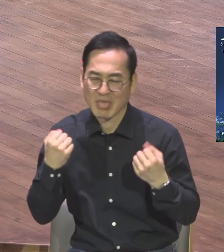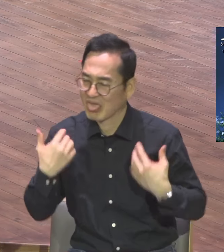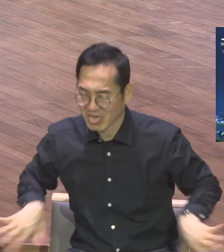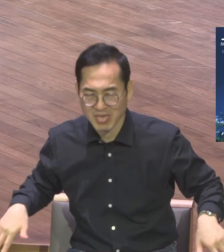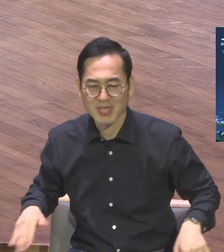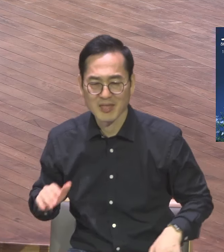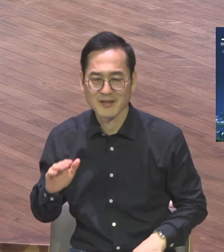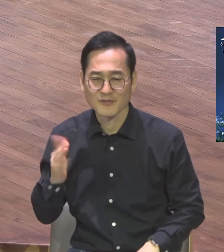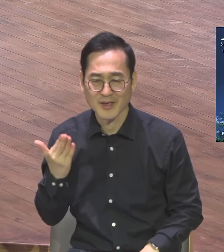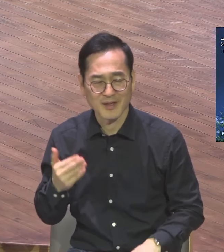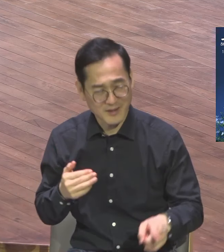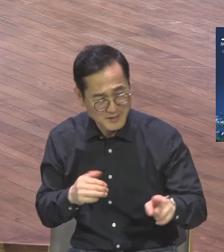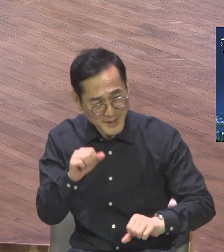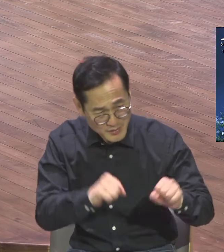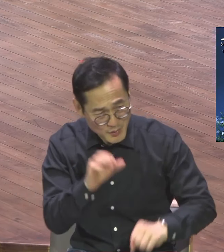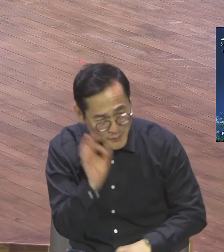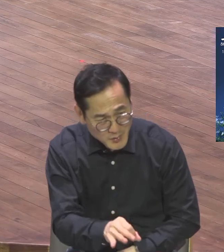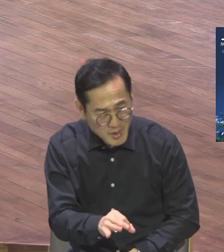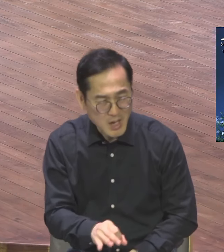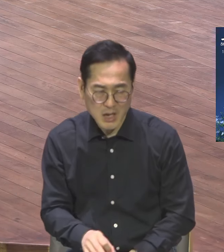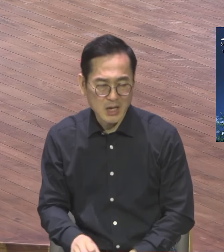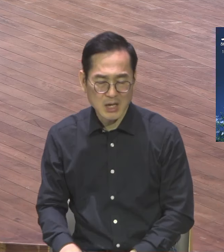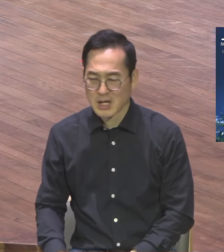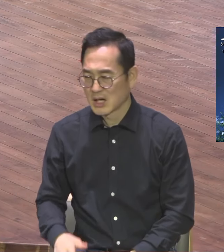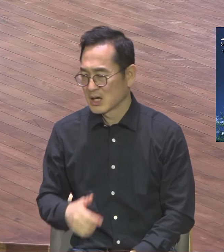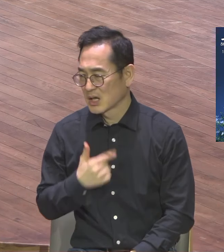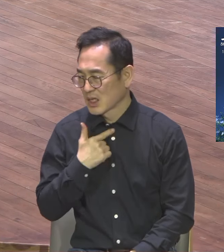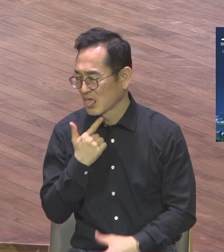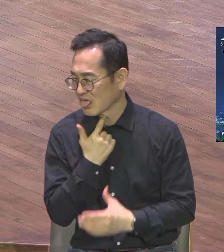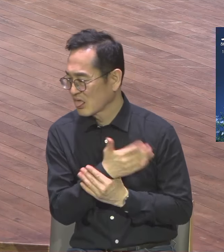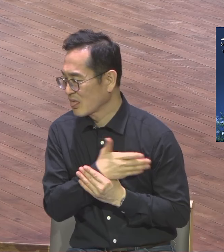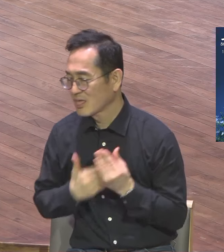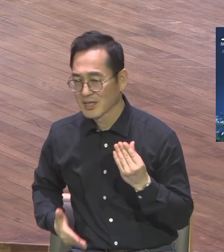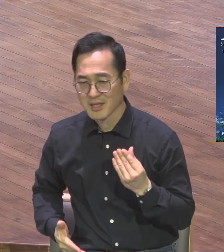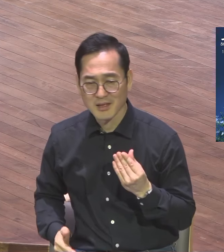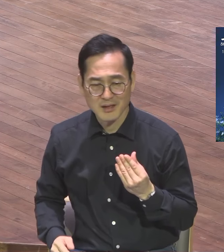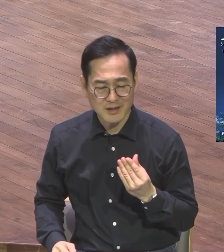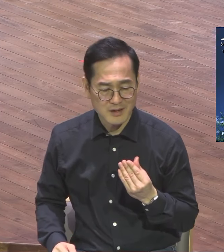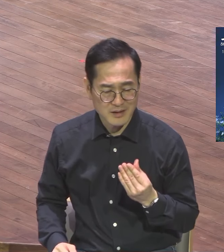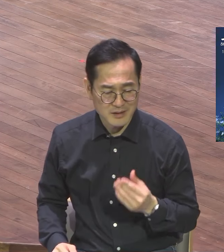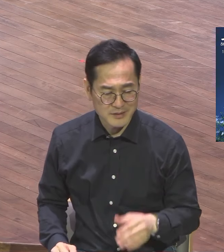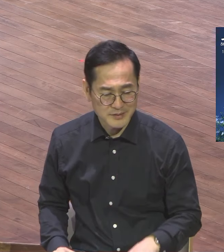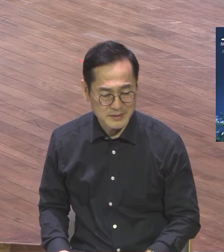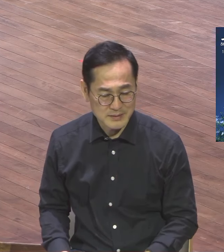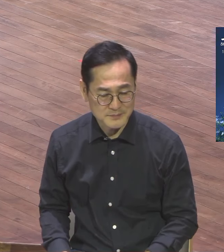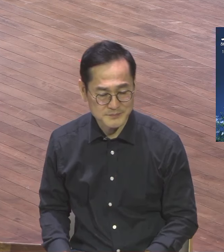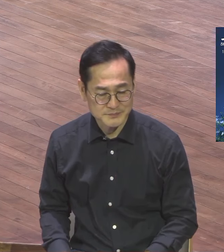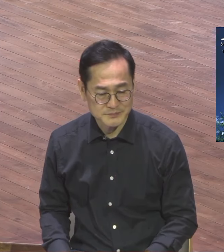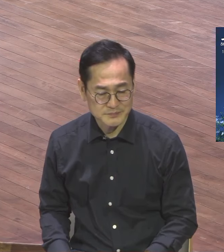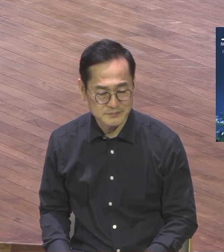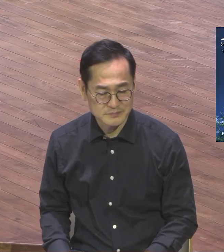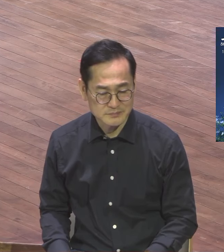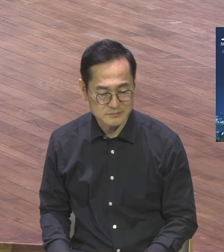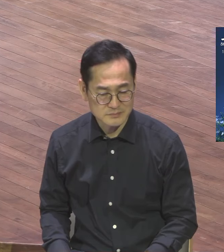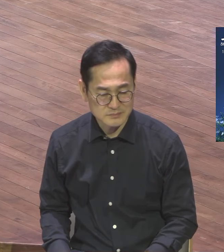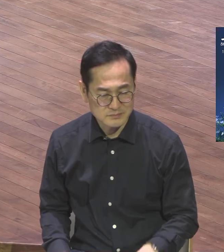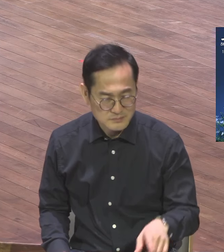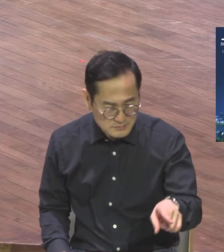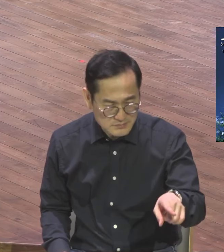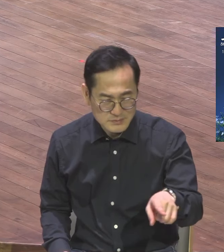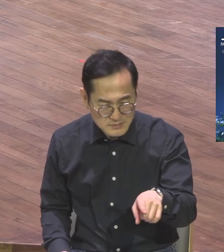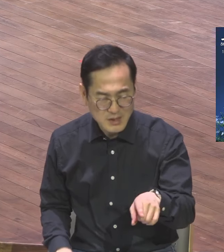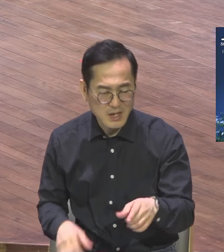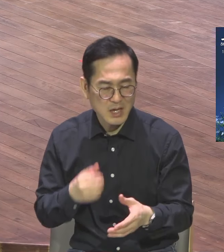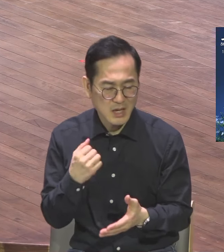자기가 하는 일이 돼서 그렇게 만족하기가 쉽지 않아요. 뭐가 부족했는지, 뭐가 잘못됐는지 늘 부족을 느끼기